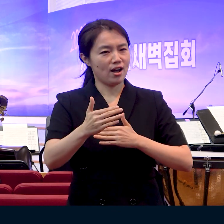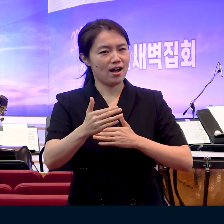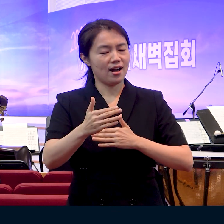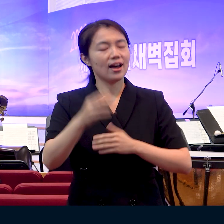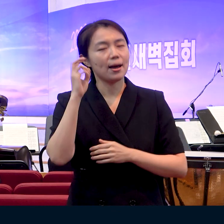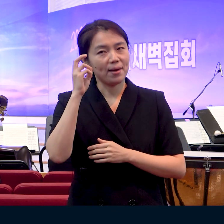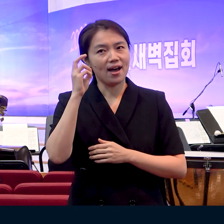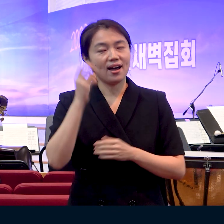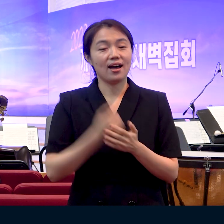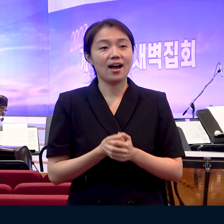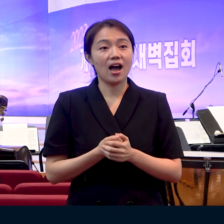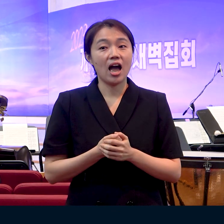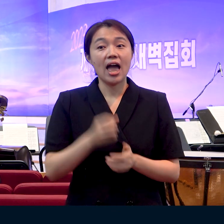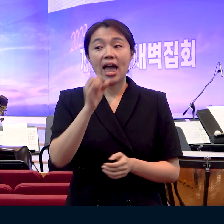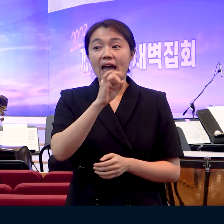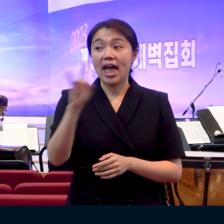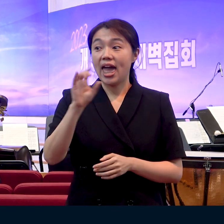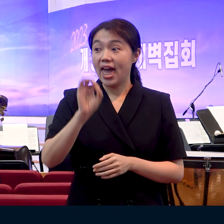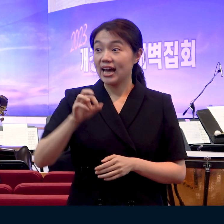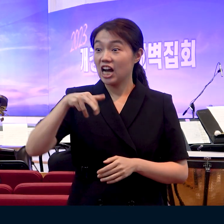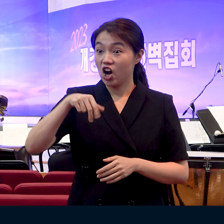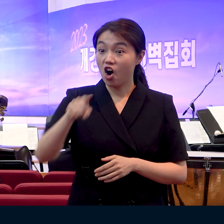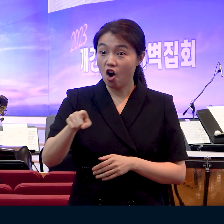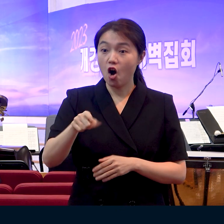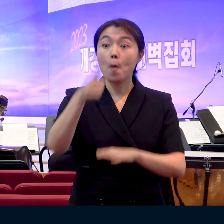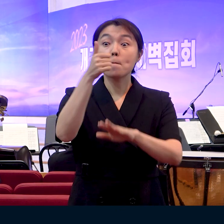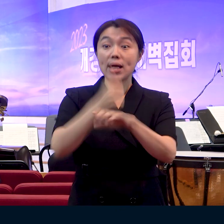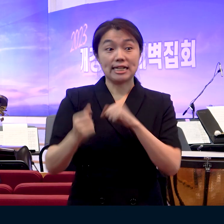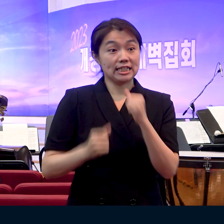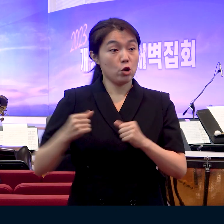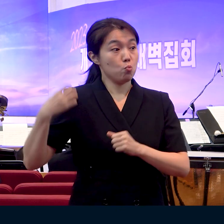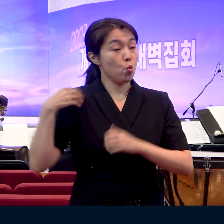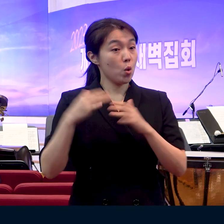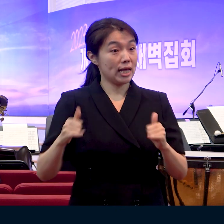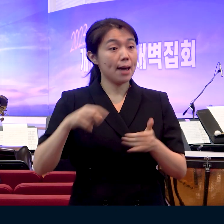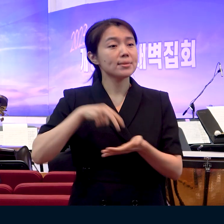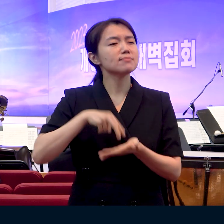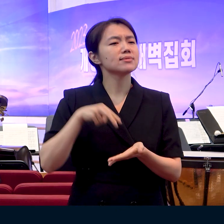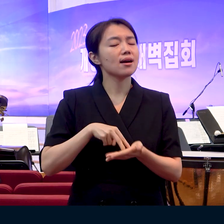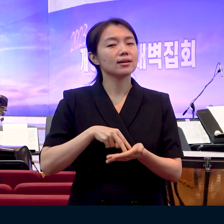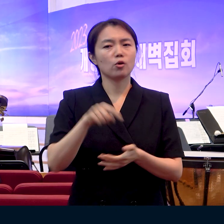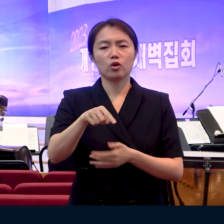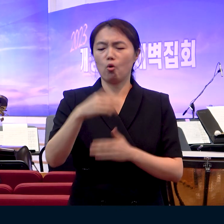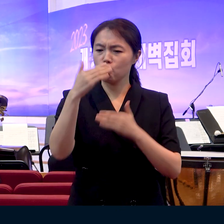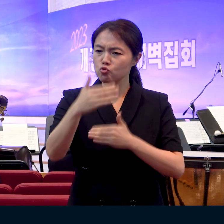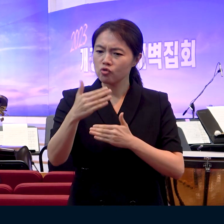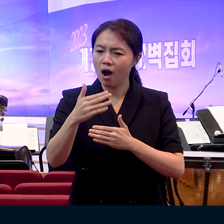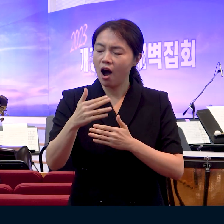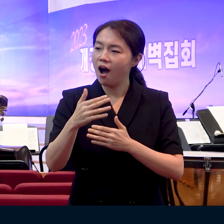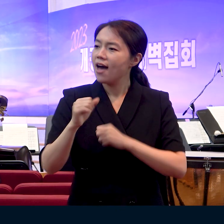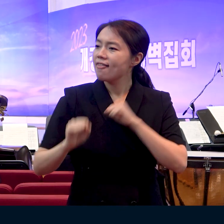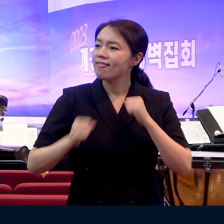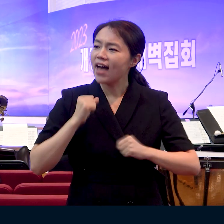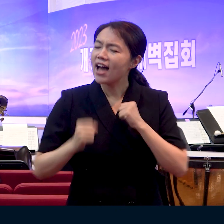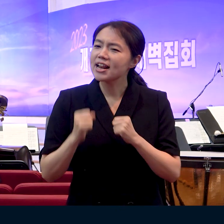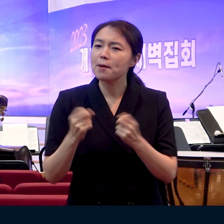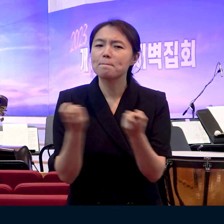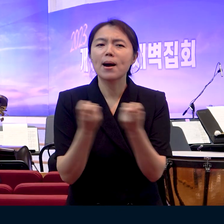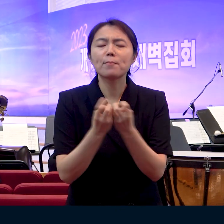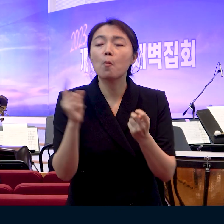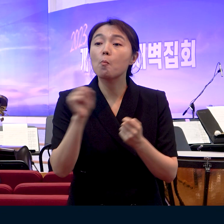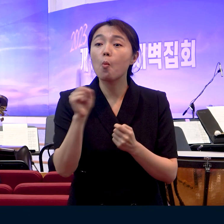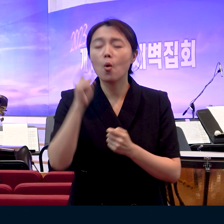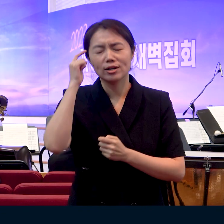앵커로서 그 마지막 구간을 어떻게 달려갈 것인가 라고 하는 그것이었다고 제가